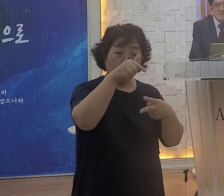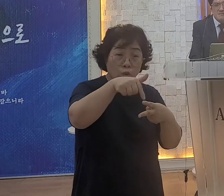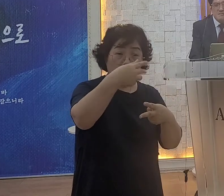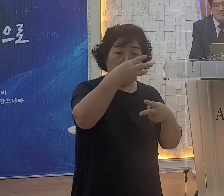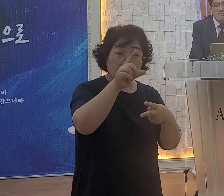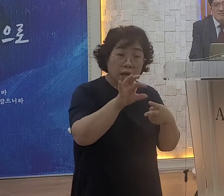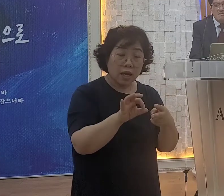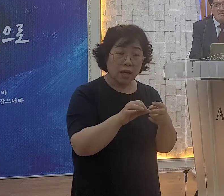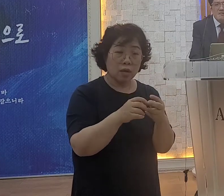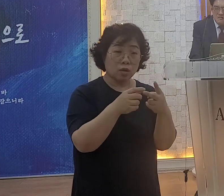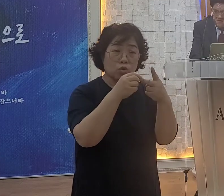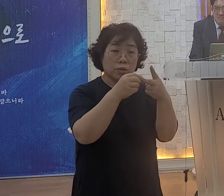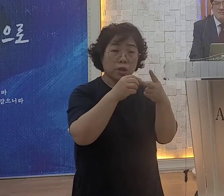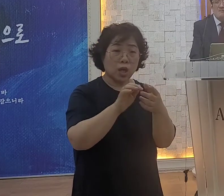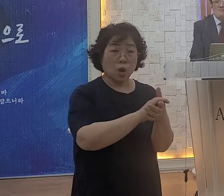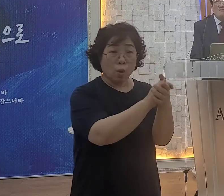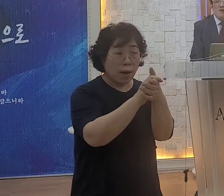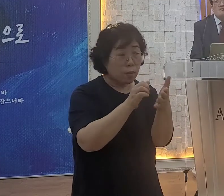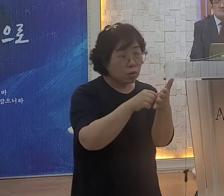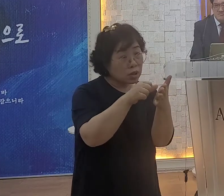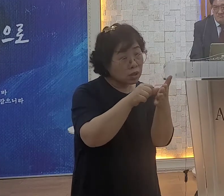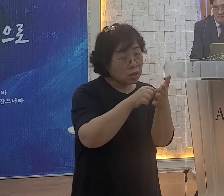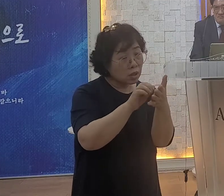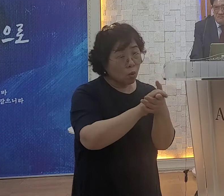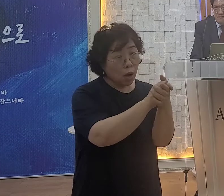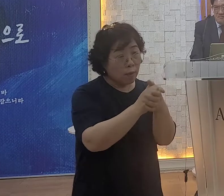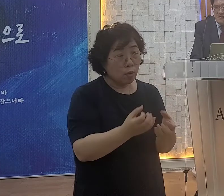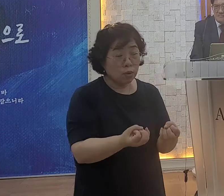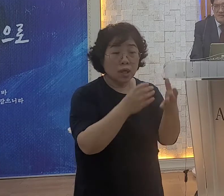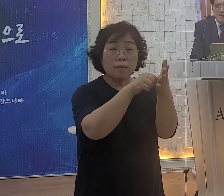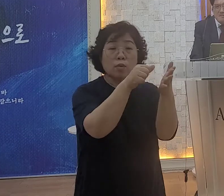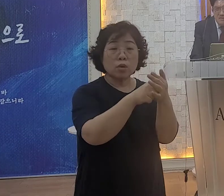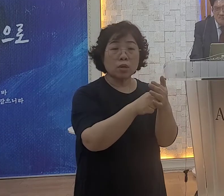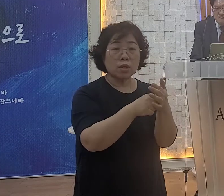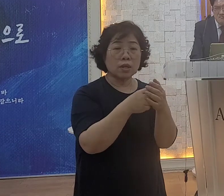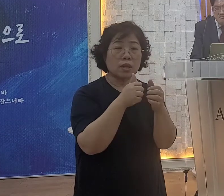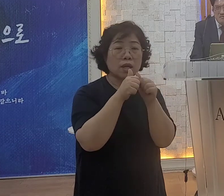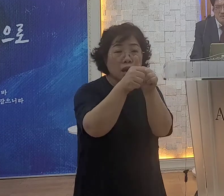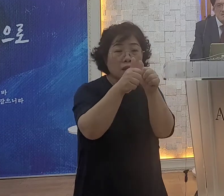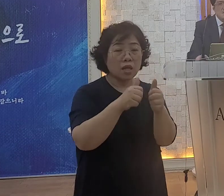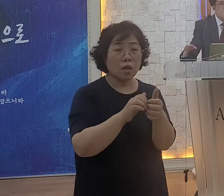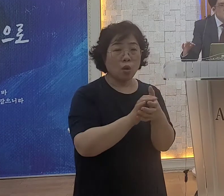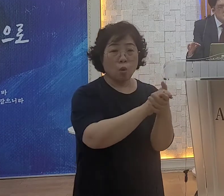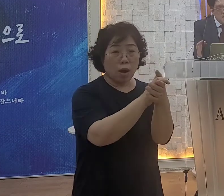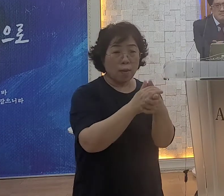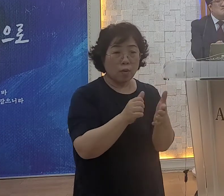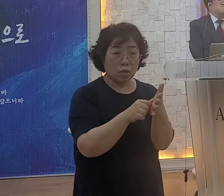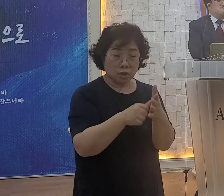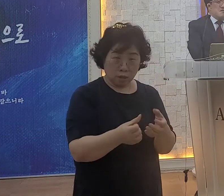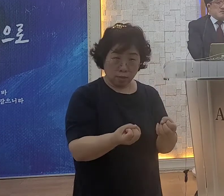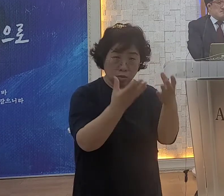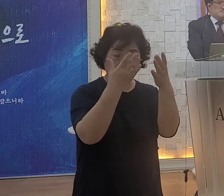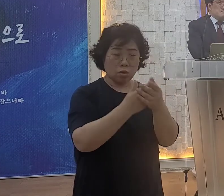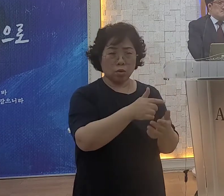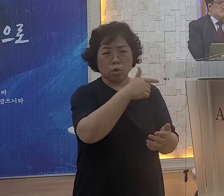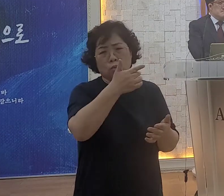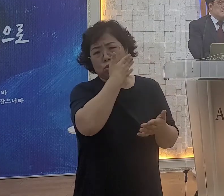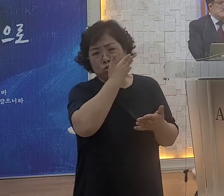두 번째는요. 그렇습니다. 화목제물. 따라합시다. 화목제물. 여러분 이거 정말